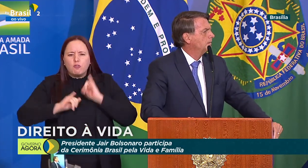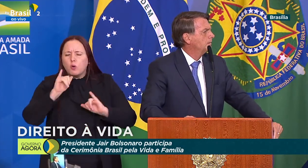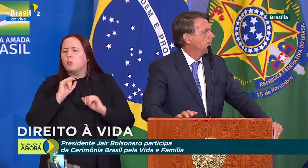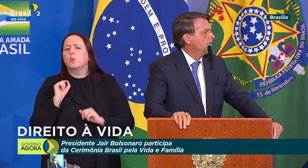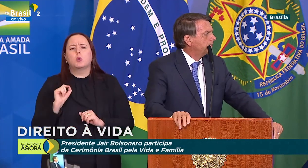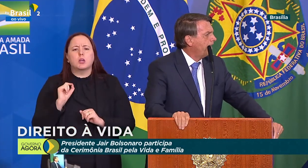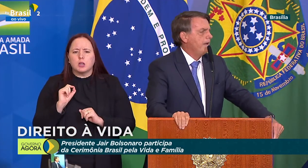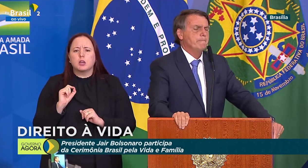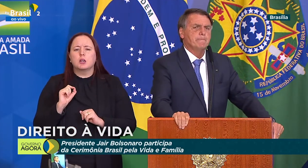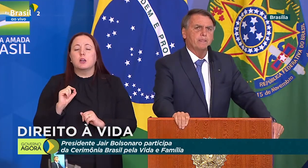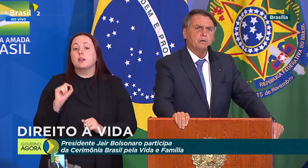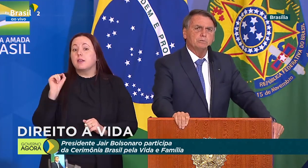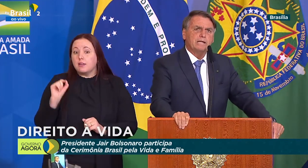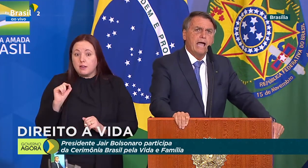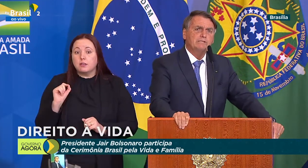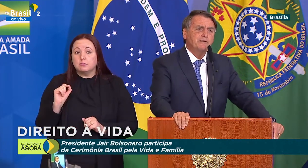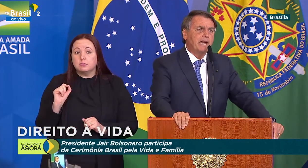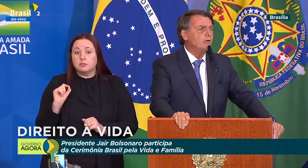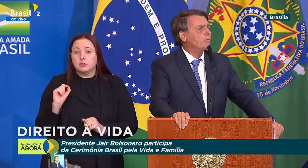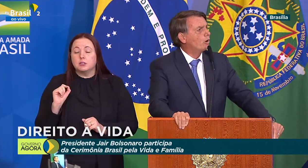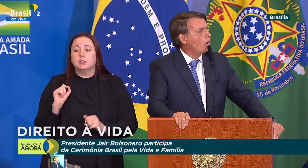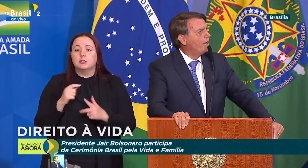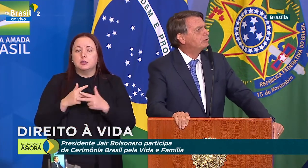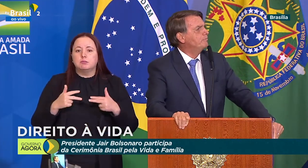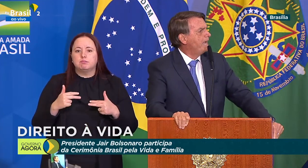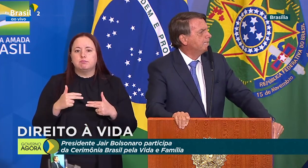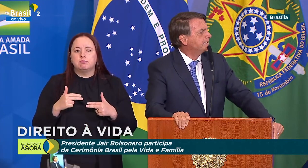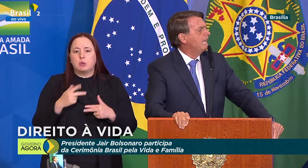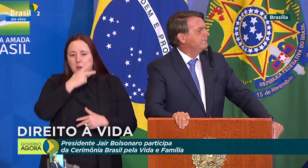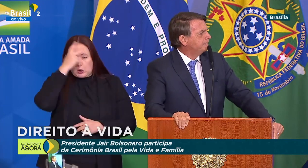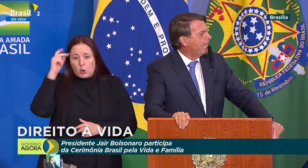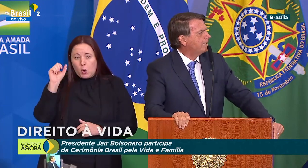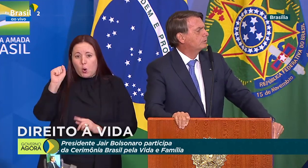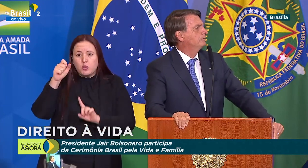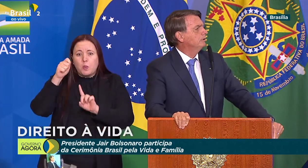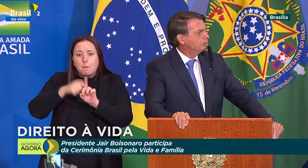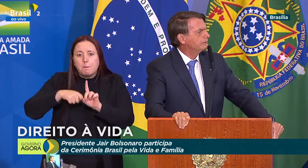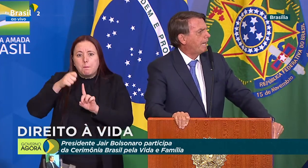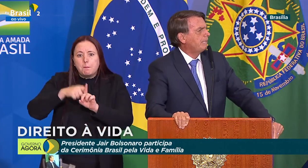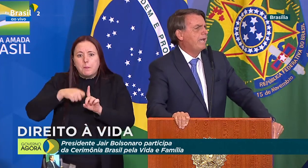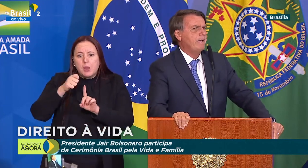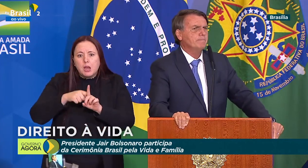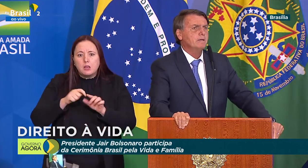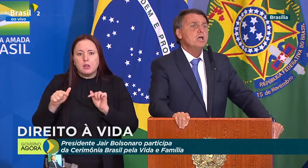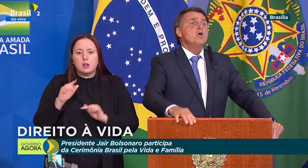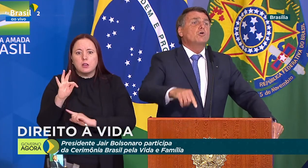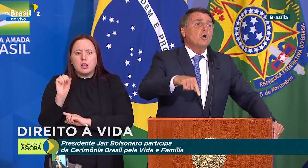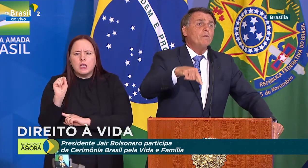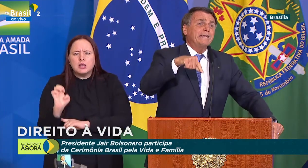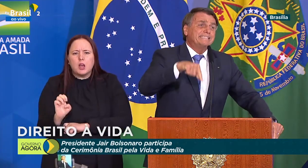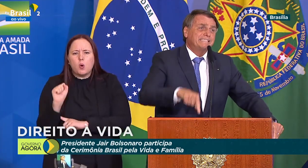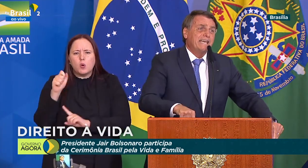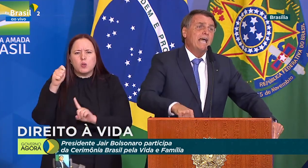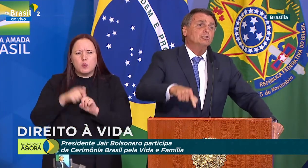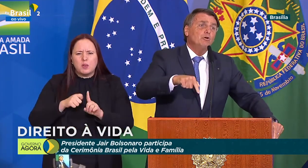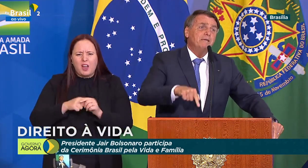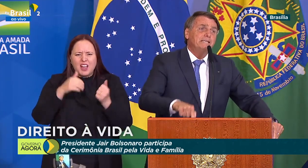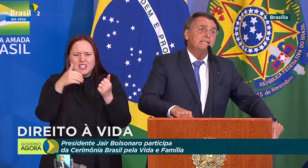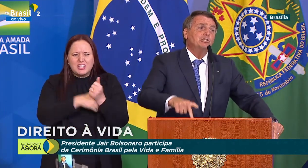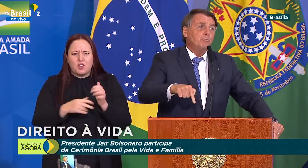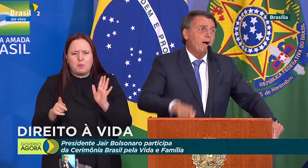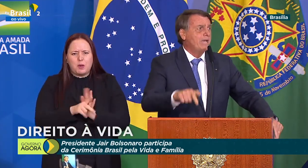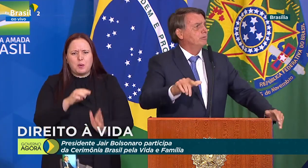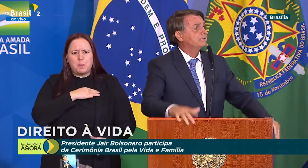informou que os ratos ficaram por 8 meses dentro do TSE com a